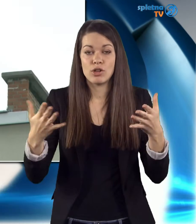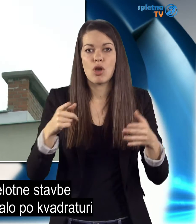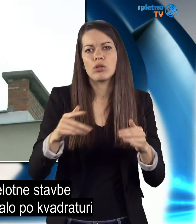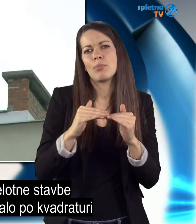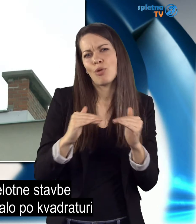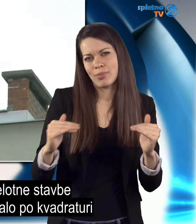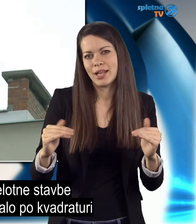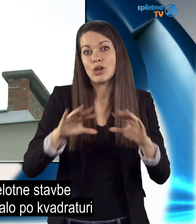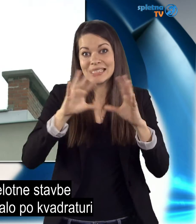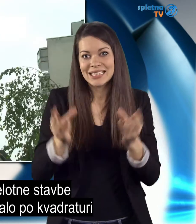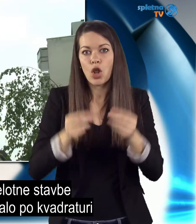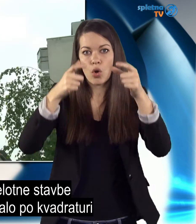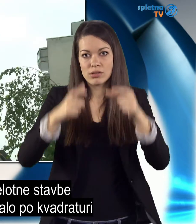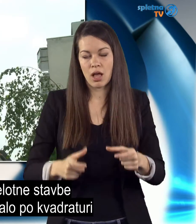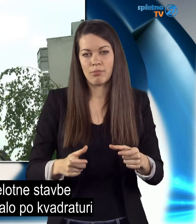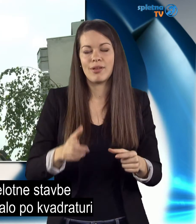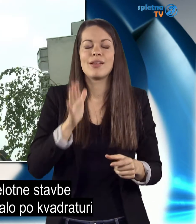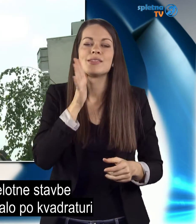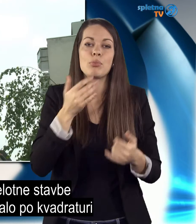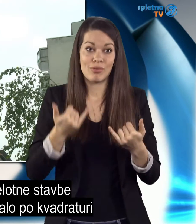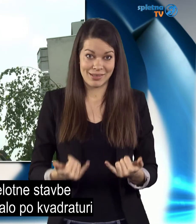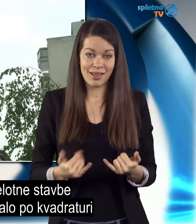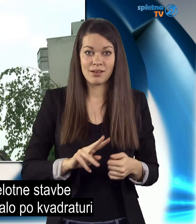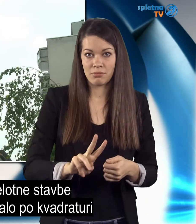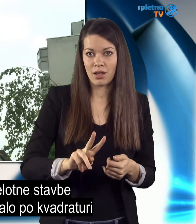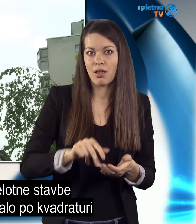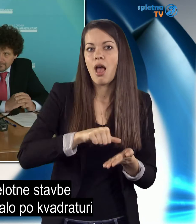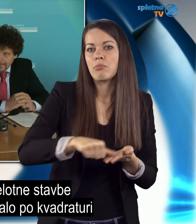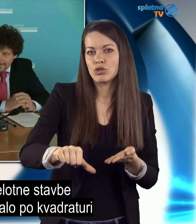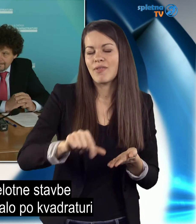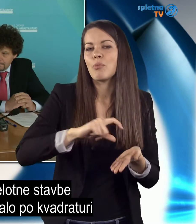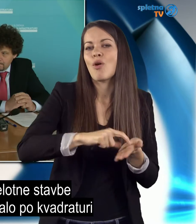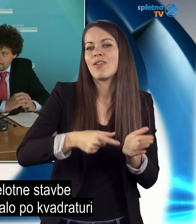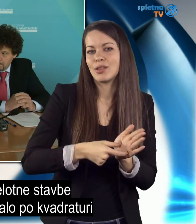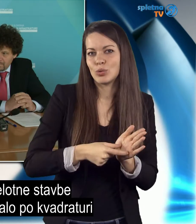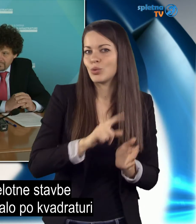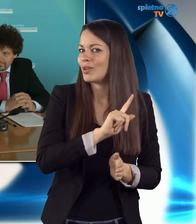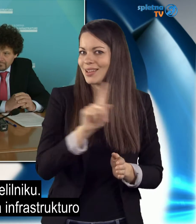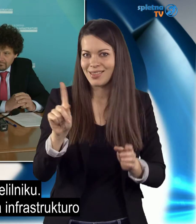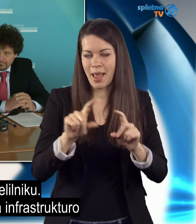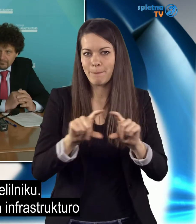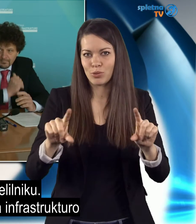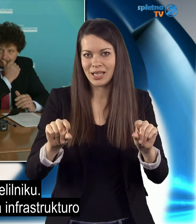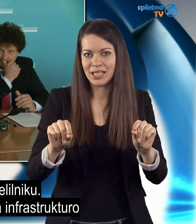večja od povprečja celotne stavbe, se bo odslej plačevalo po kvadraturi in ne po delilniku.